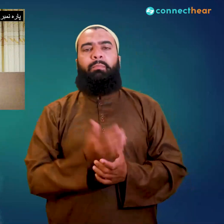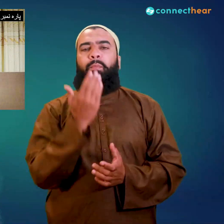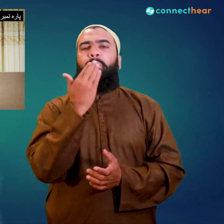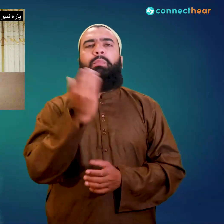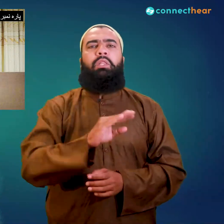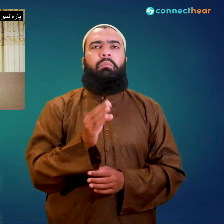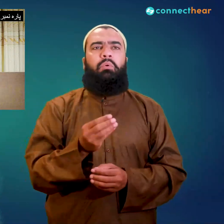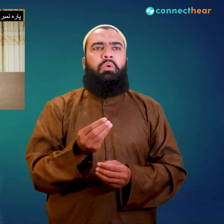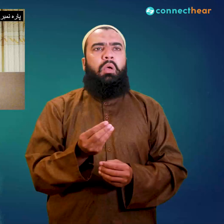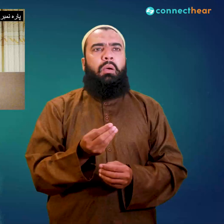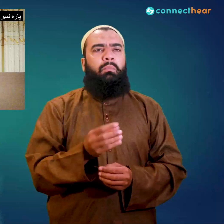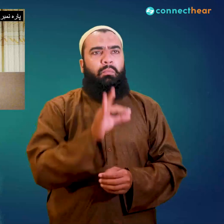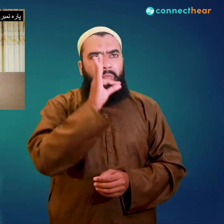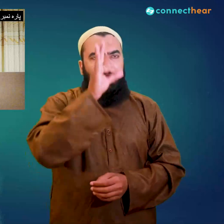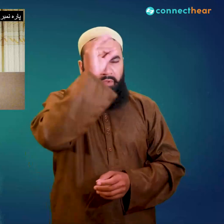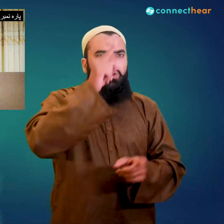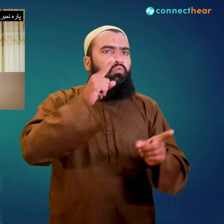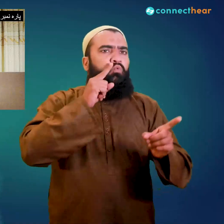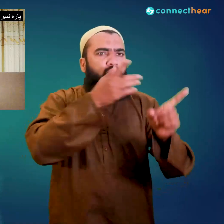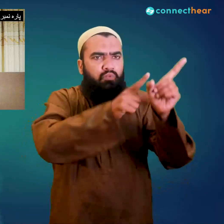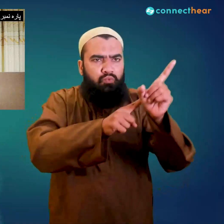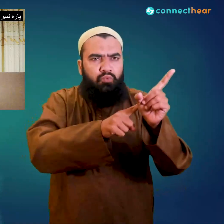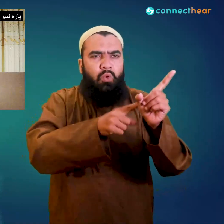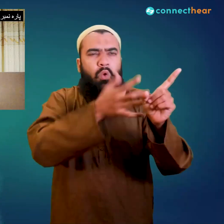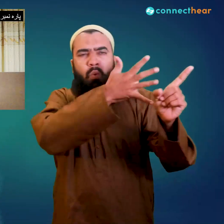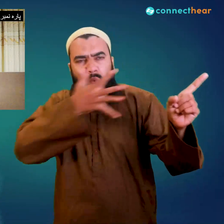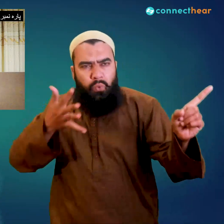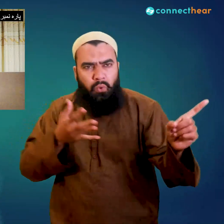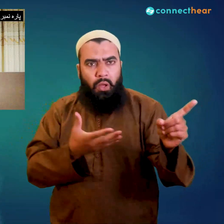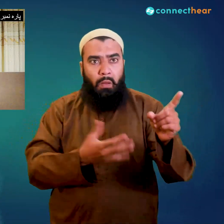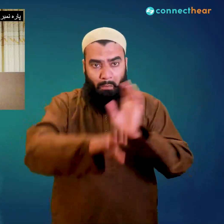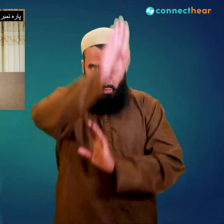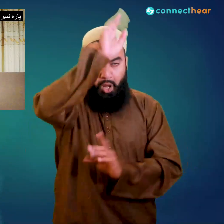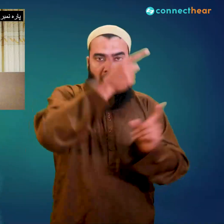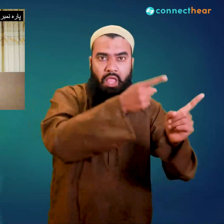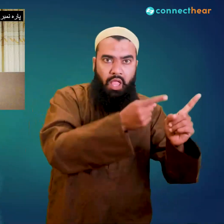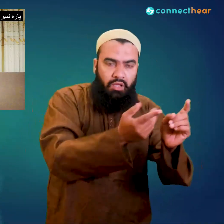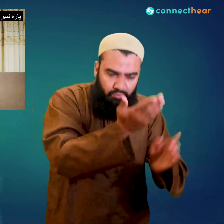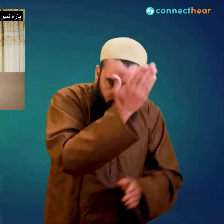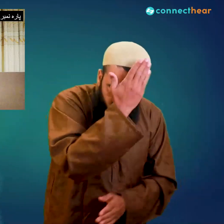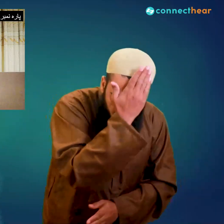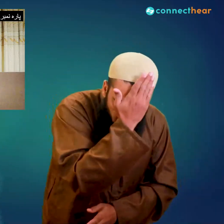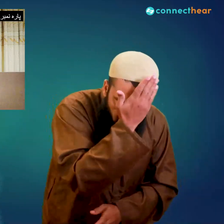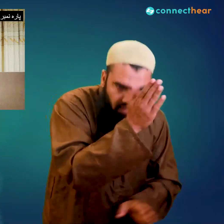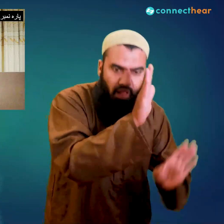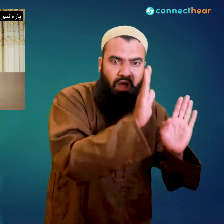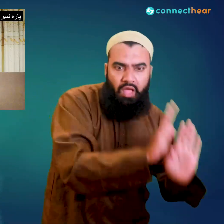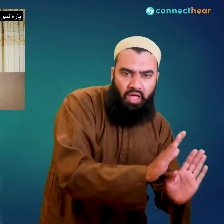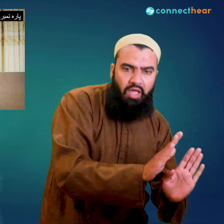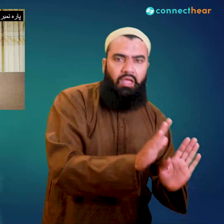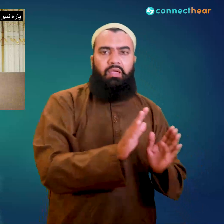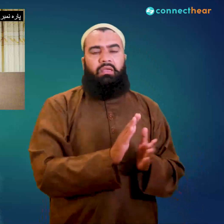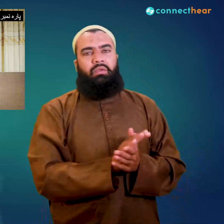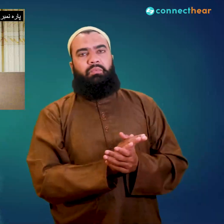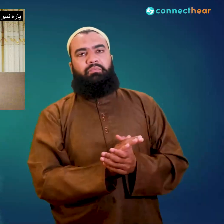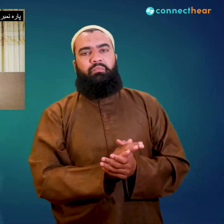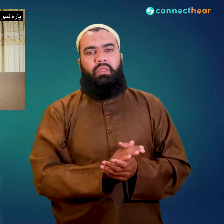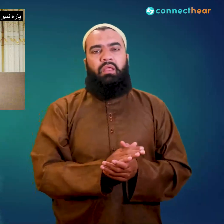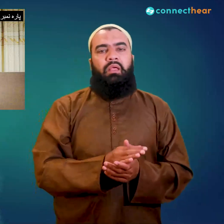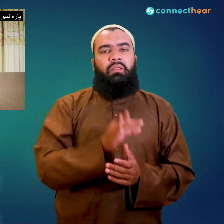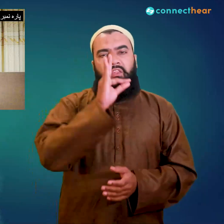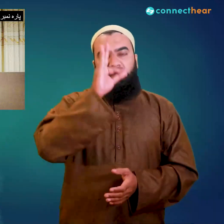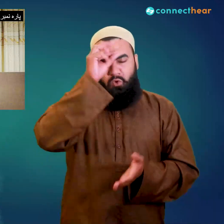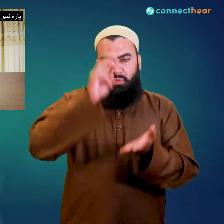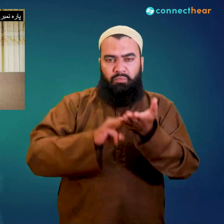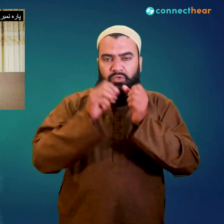امت محمدی صلی اللہ علیہ وسلم میں اس سجدہ تعظیمی اور سجدہ شکر کو ناجائز قرار دے دیا گیا۔ آپ